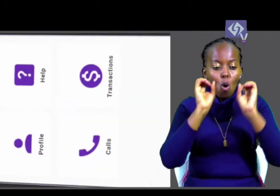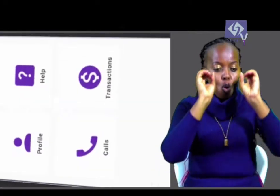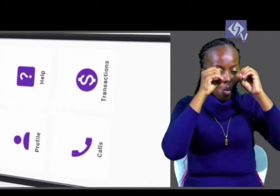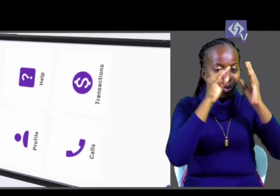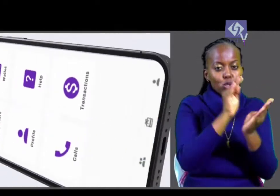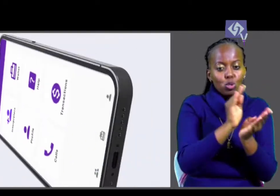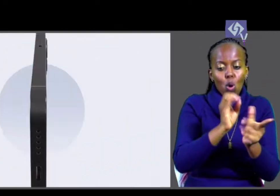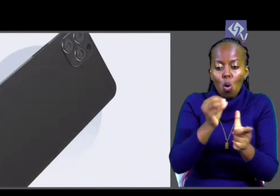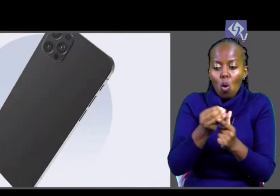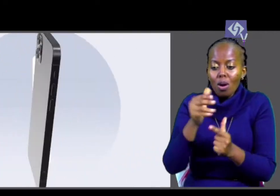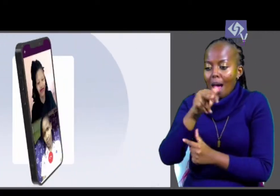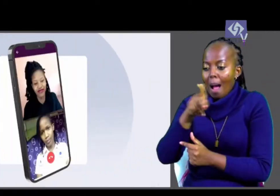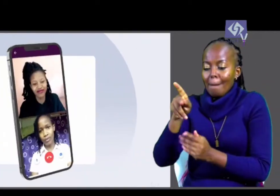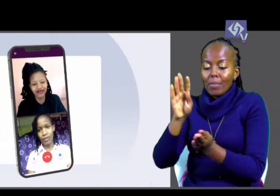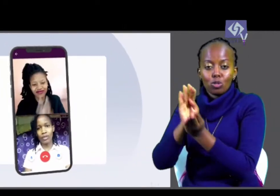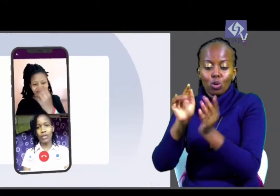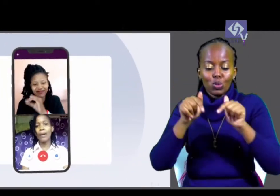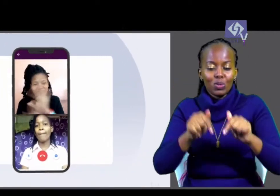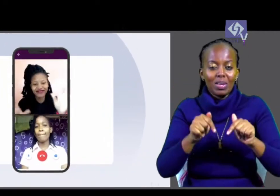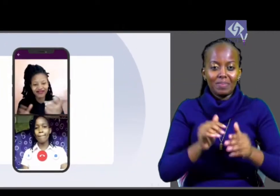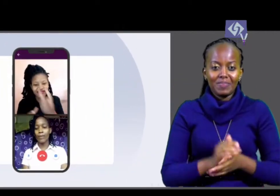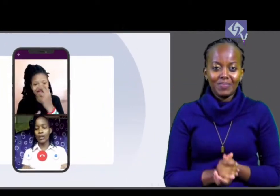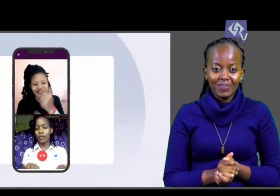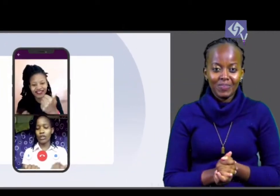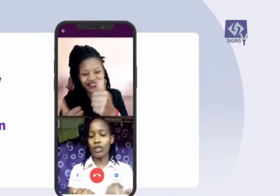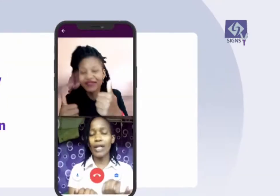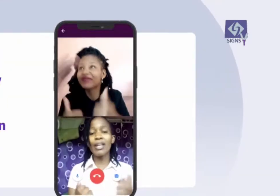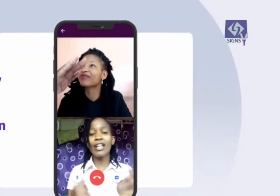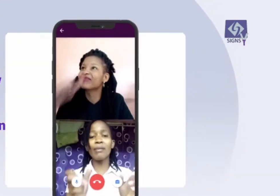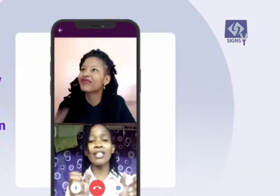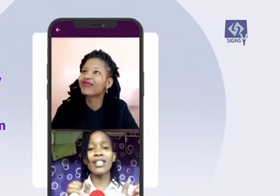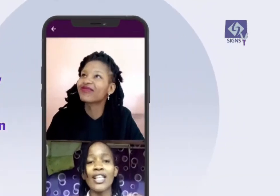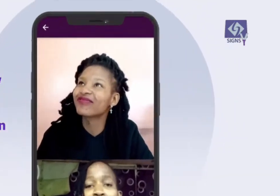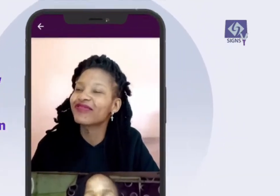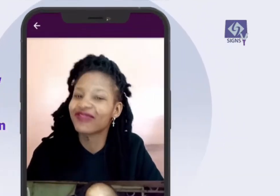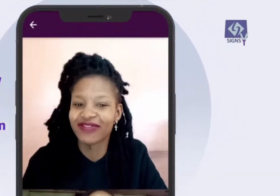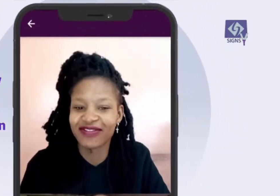app from the Google Play Store or App Store today.